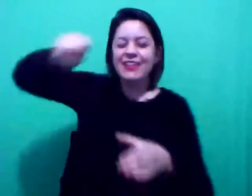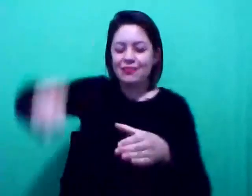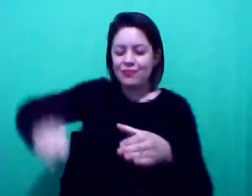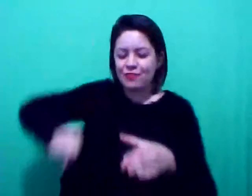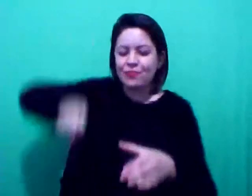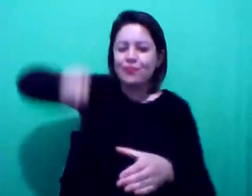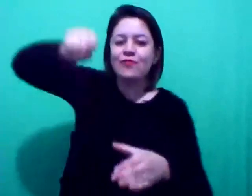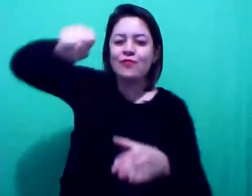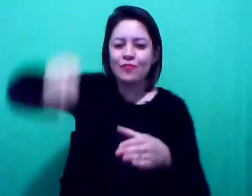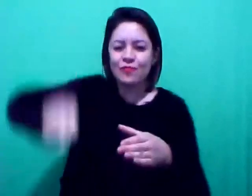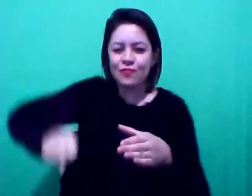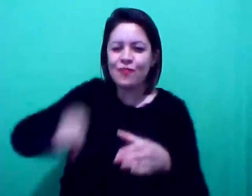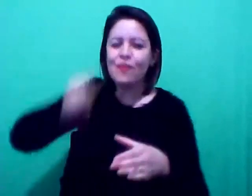poço, né, onde sai a água,